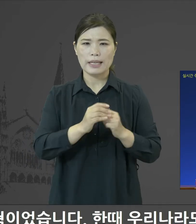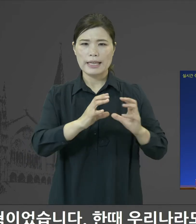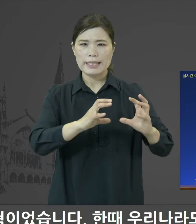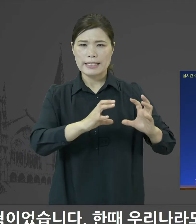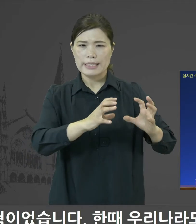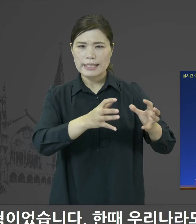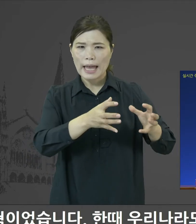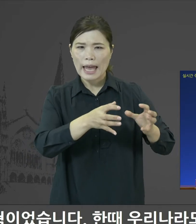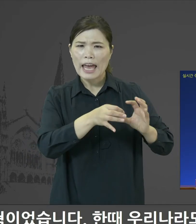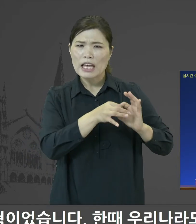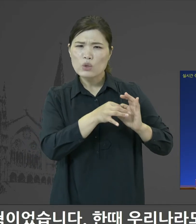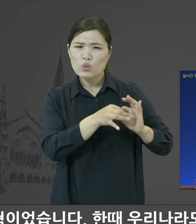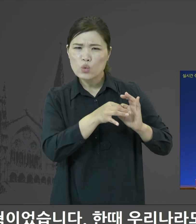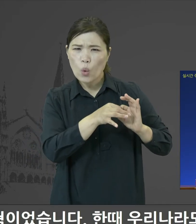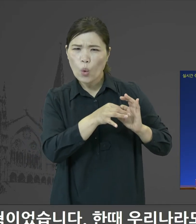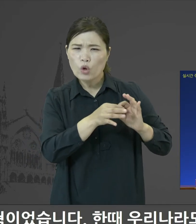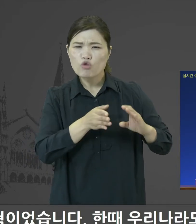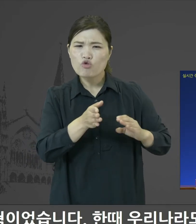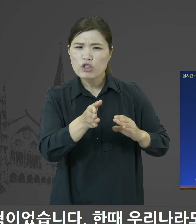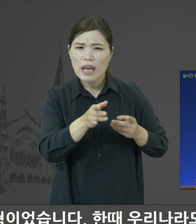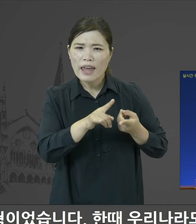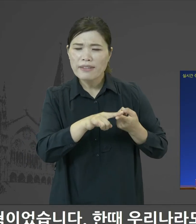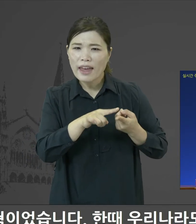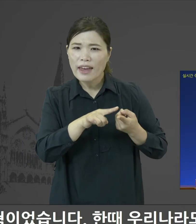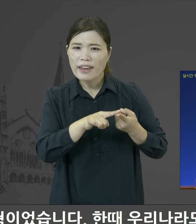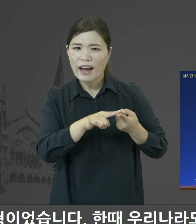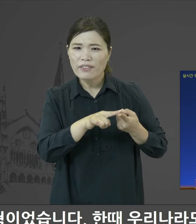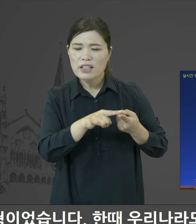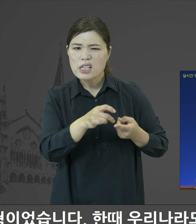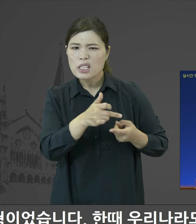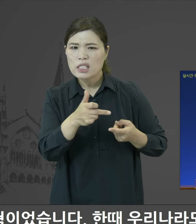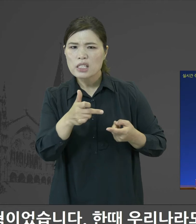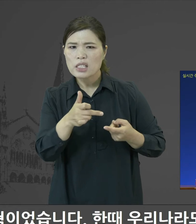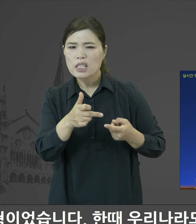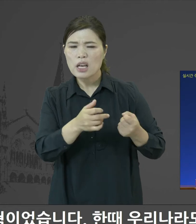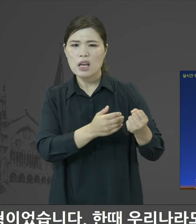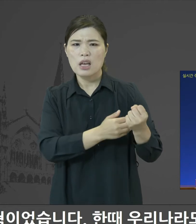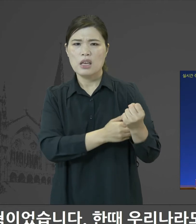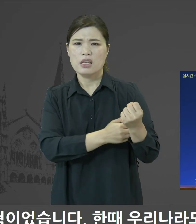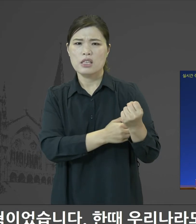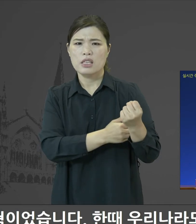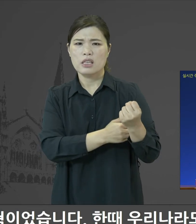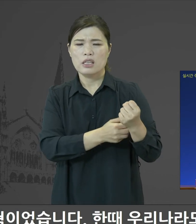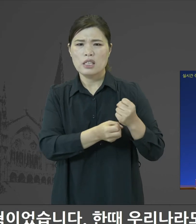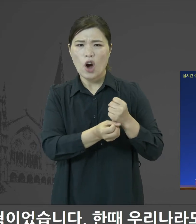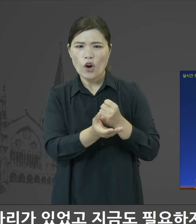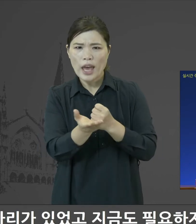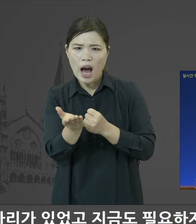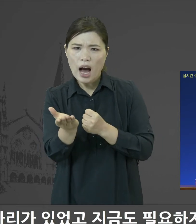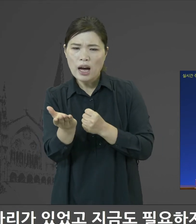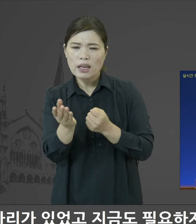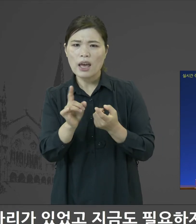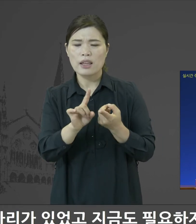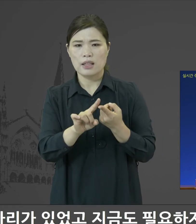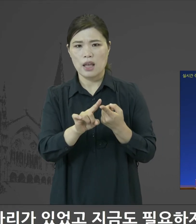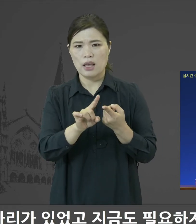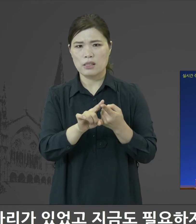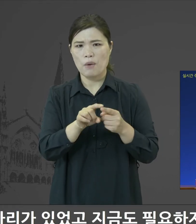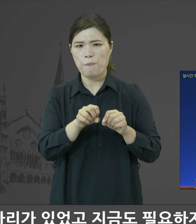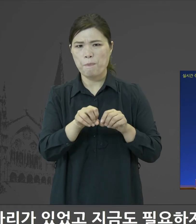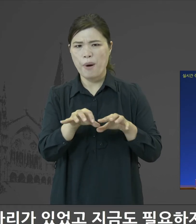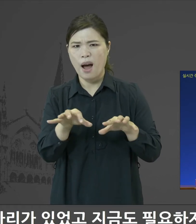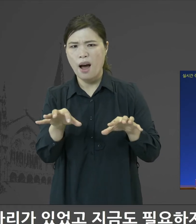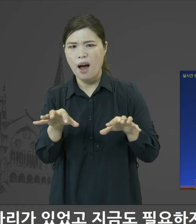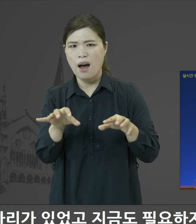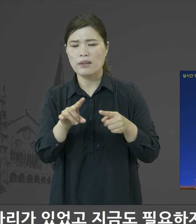세속주의라는 엄청난 영향력으로부터 우리가 어떻게 우리 자신을 지킬 수 있는 개혁을